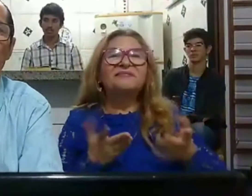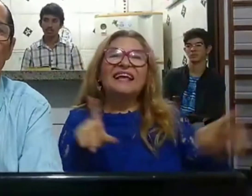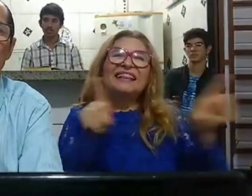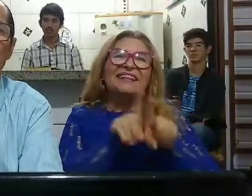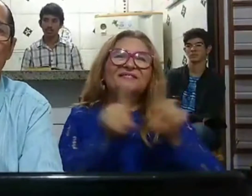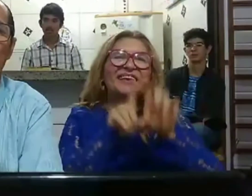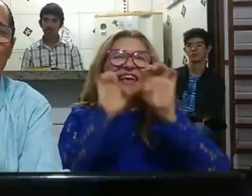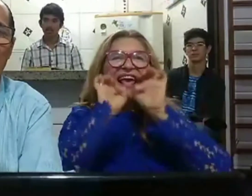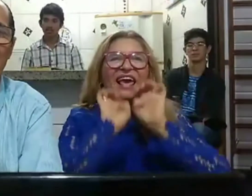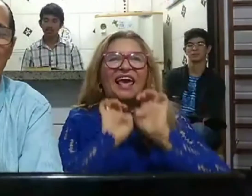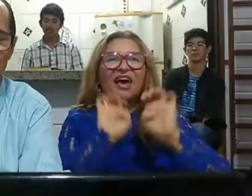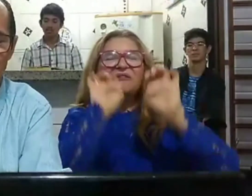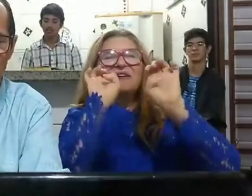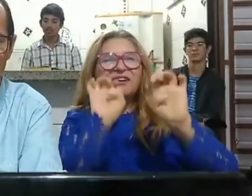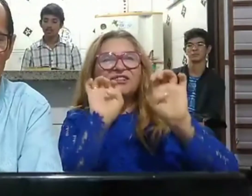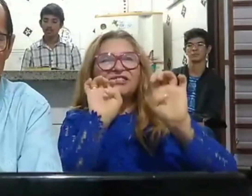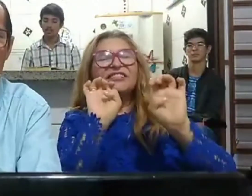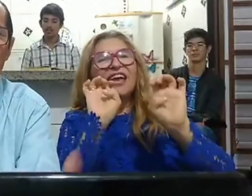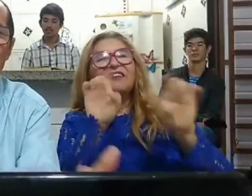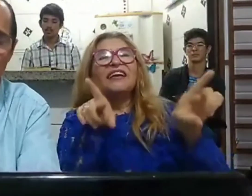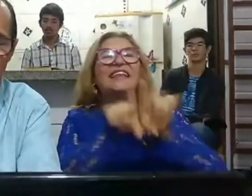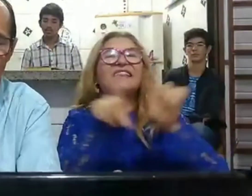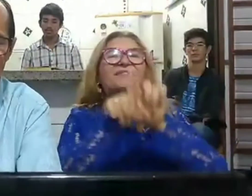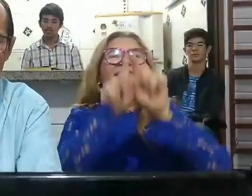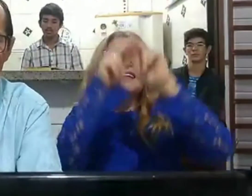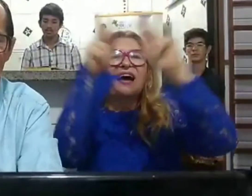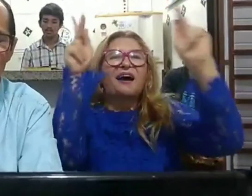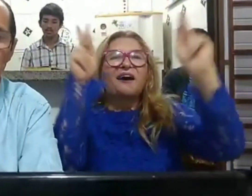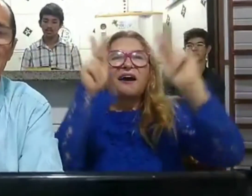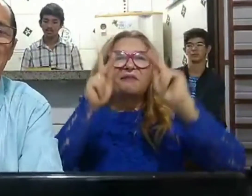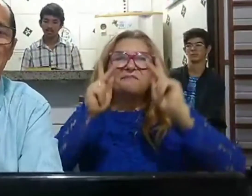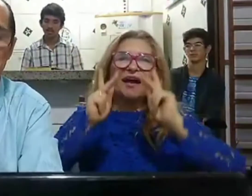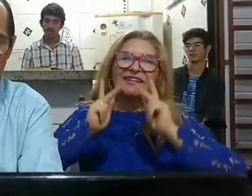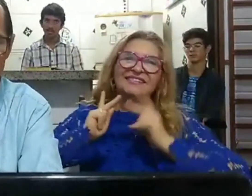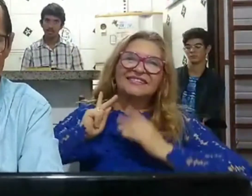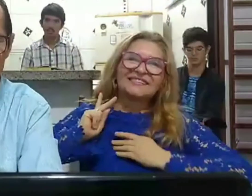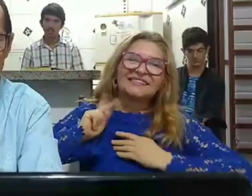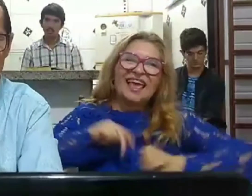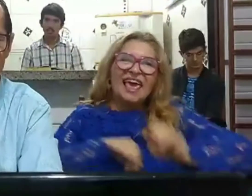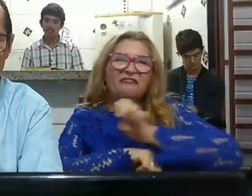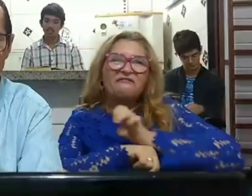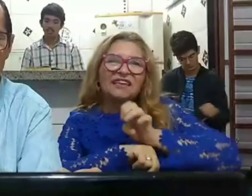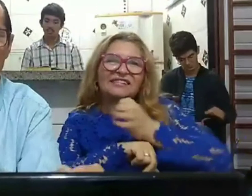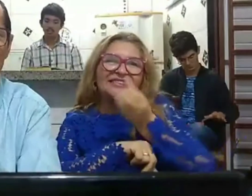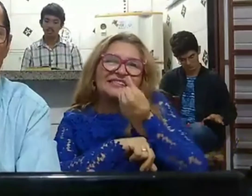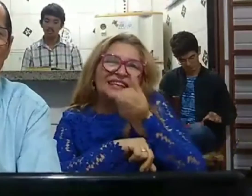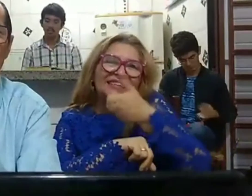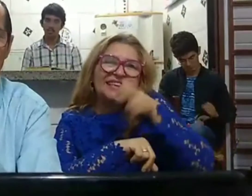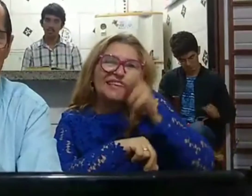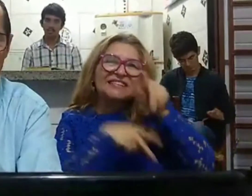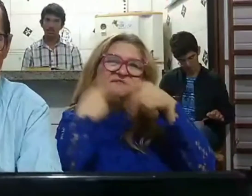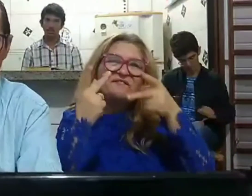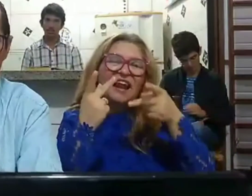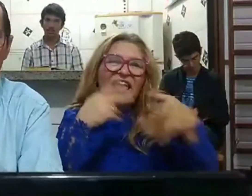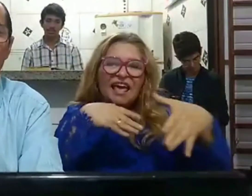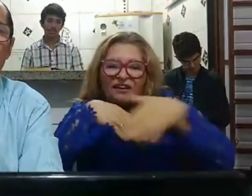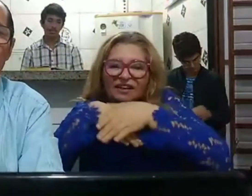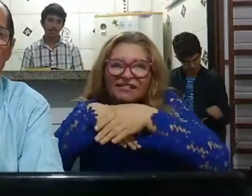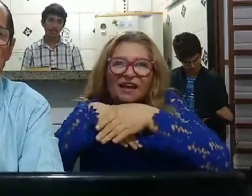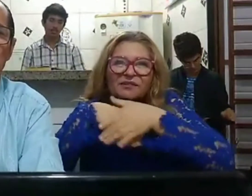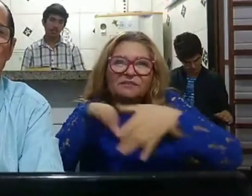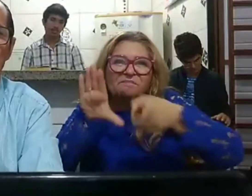chamado o Evangelho, uma outra característica é o Evangelho da paz. Efésios 6:15 diz: calçai os pés com